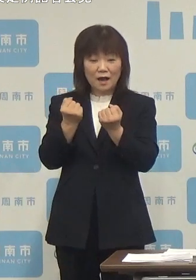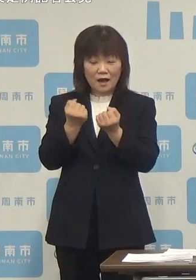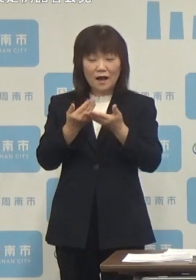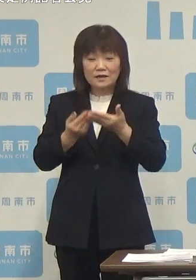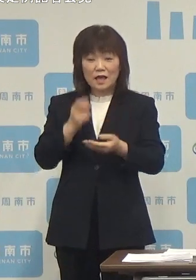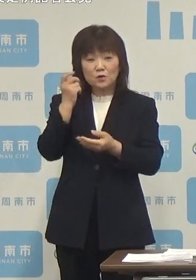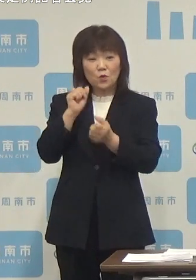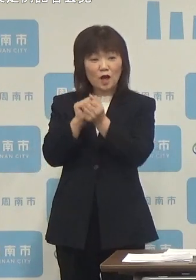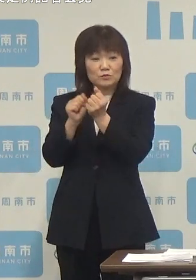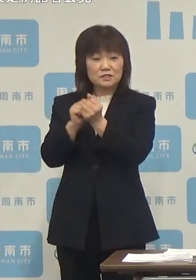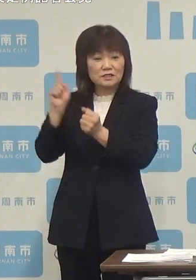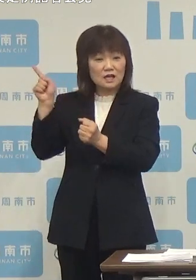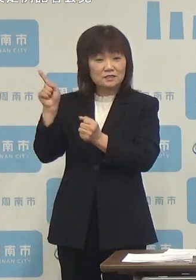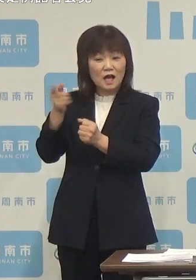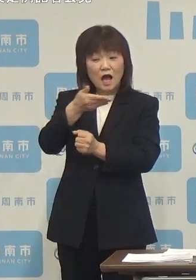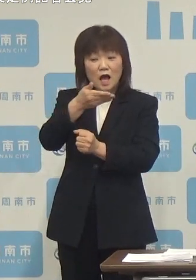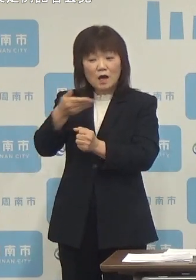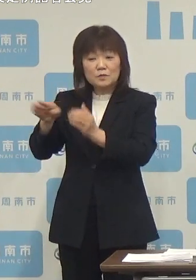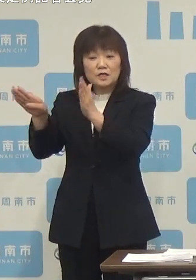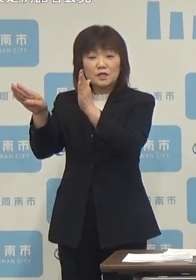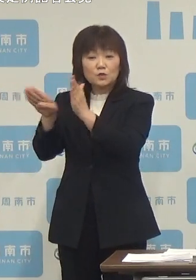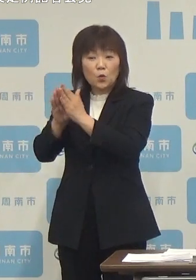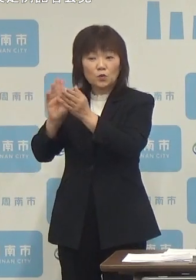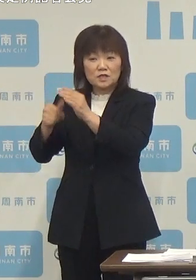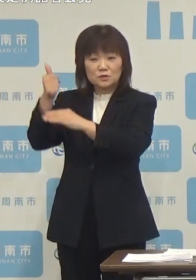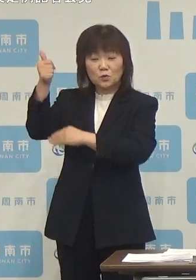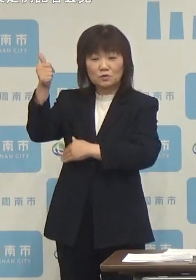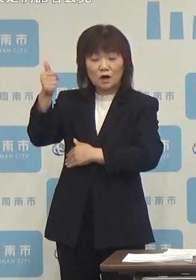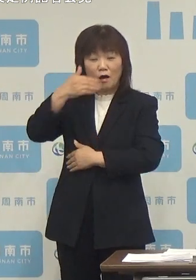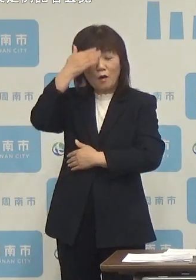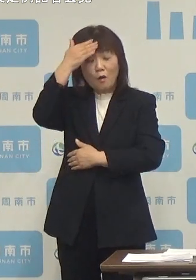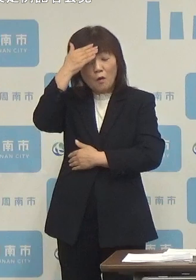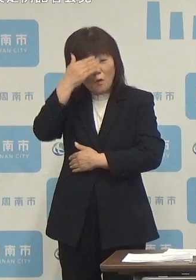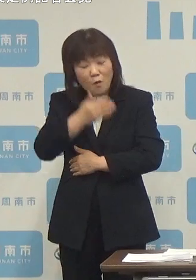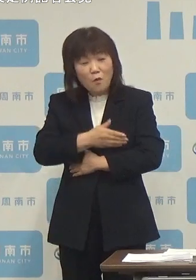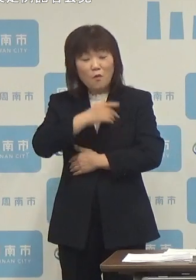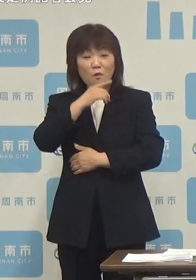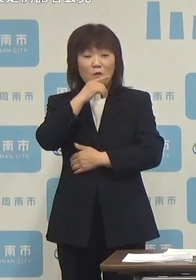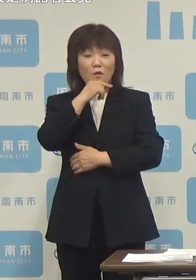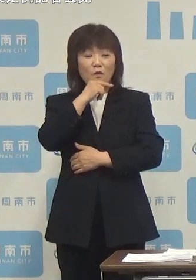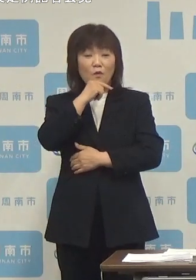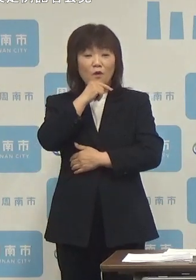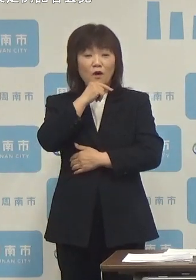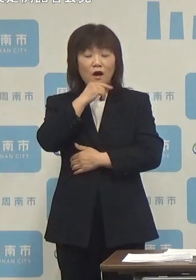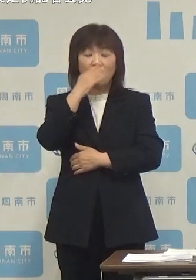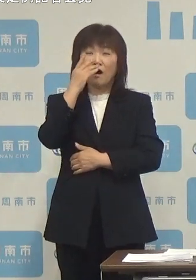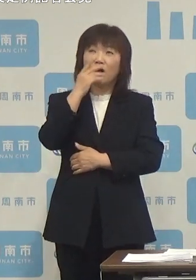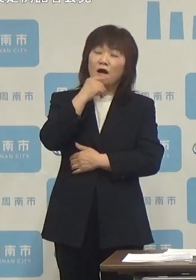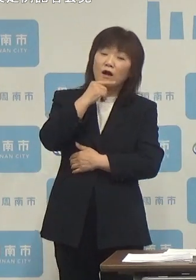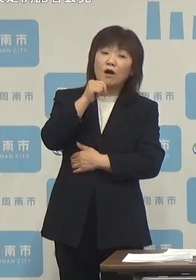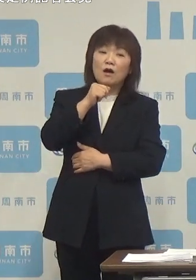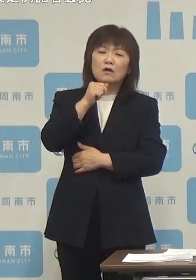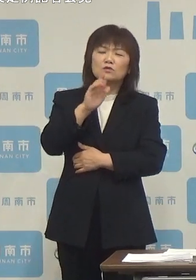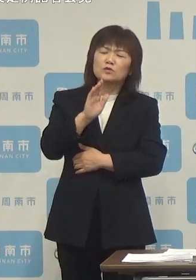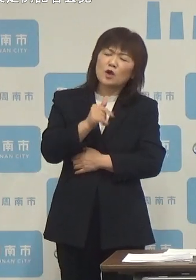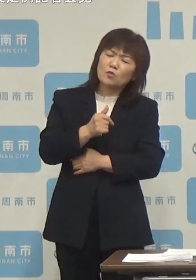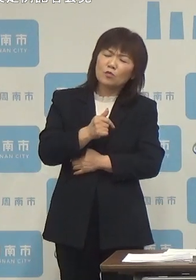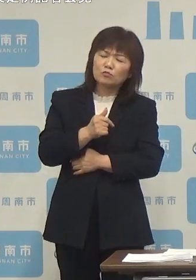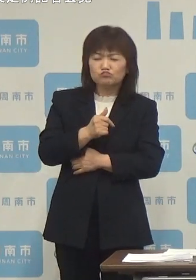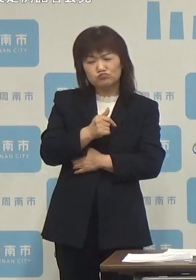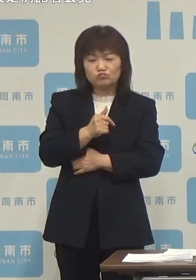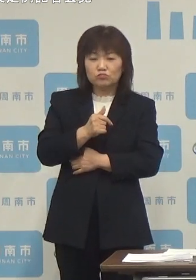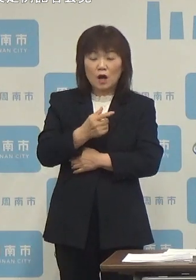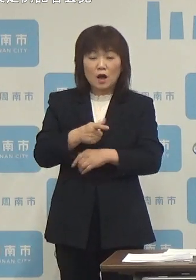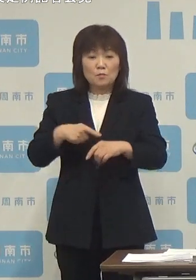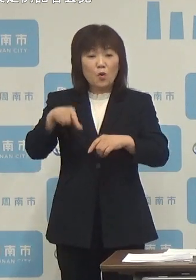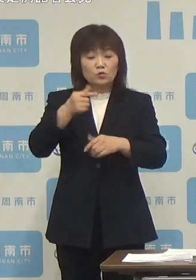器株式会社の水戸社長様がご覧になられ、感心されたと同時に、もっと